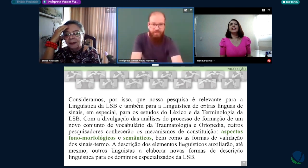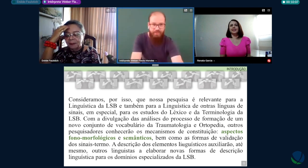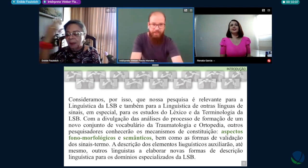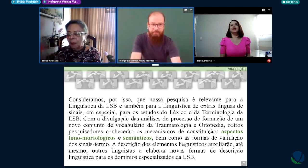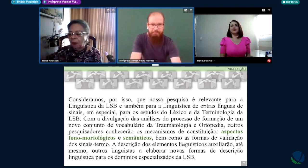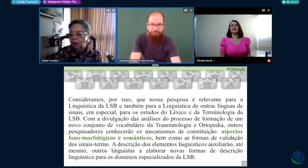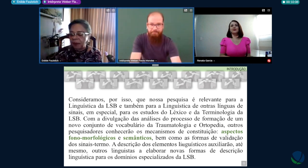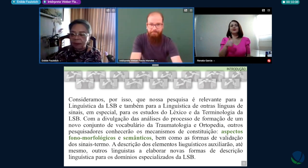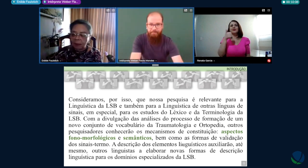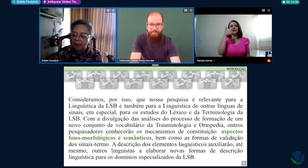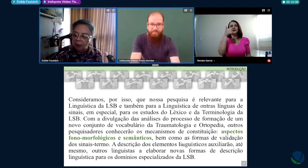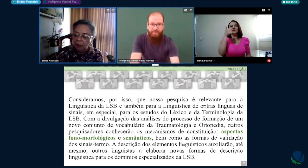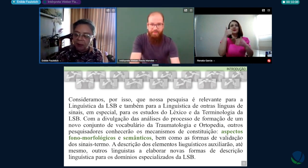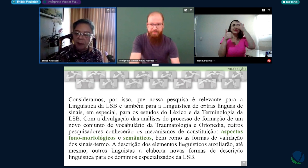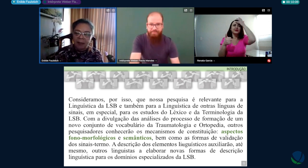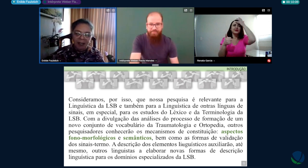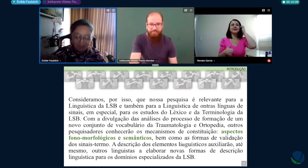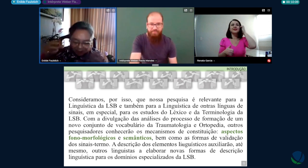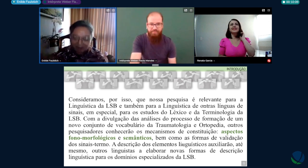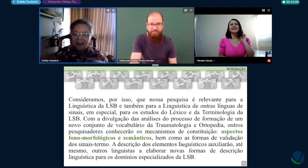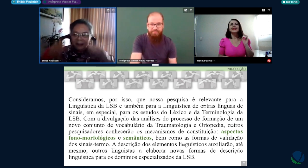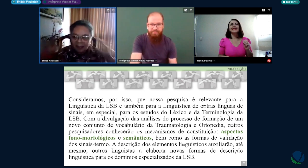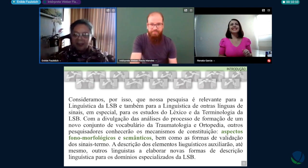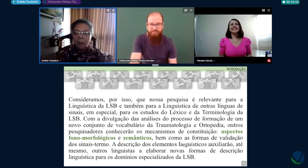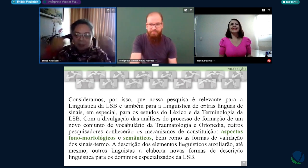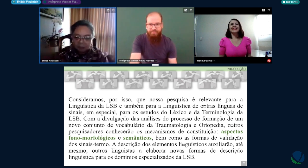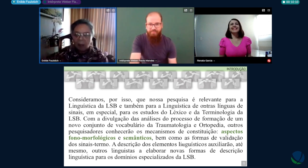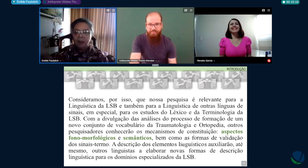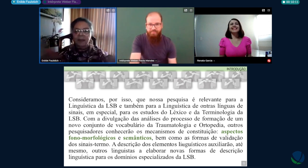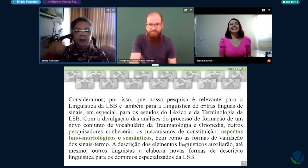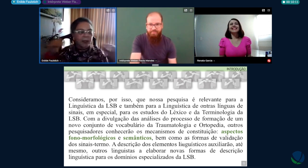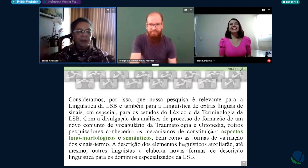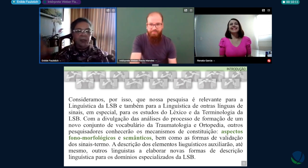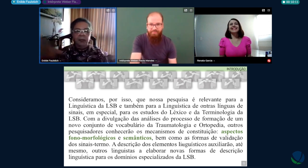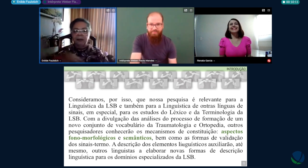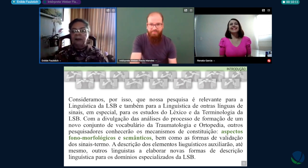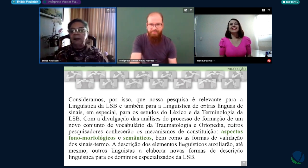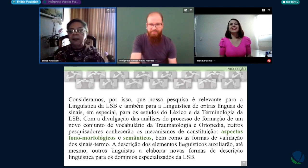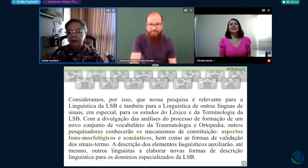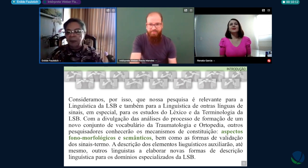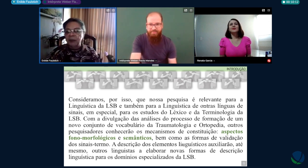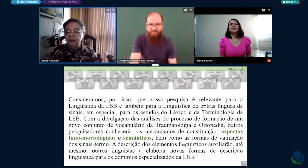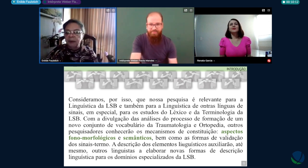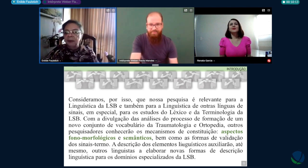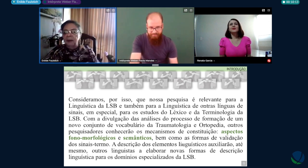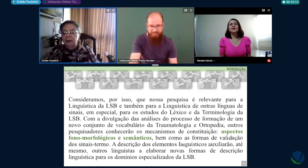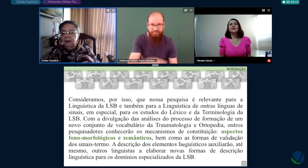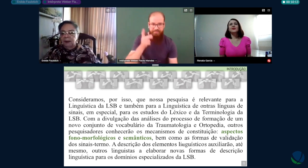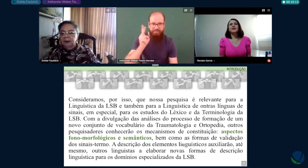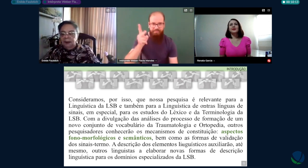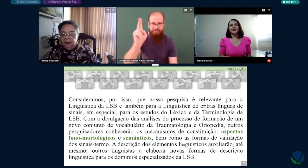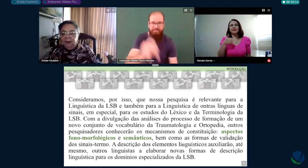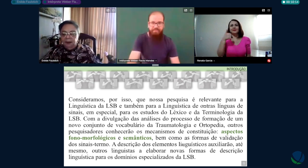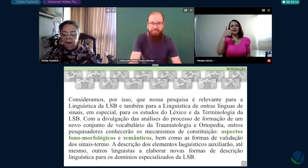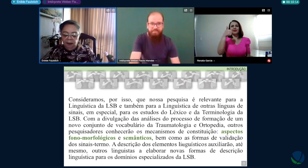Ok, professora. Uhum. É. Tá bom, querido, é melhor assim, porque aí, né, dá umas pausas assim que a gente, vamos.